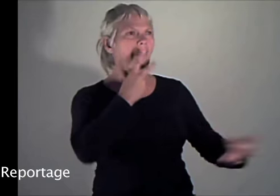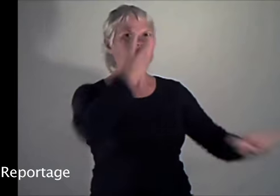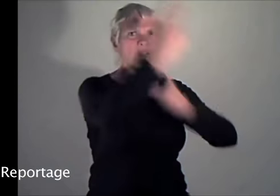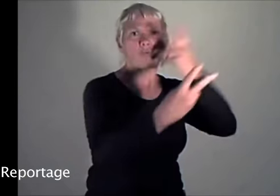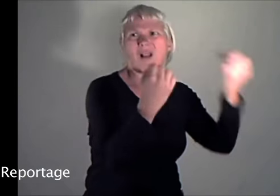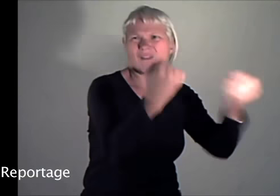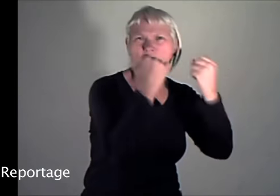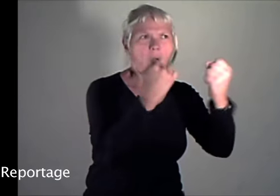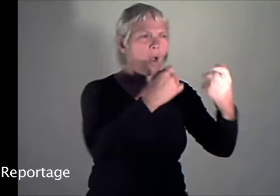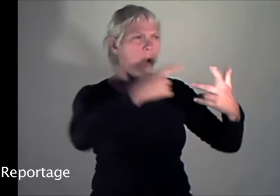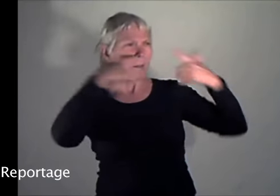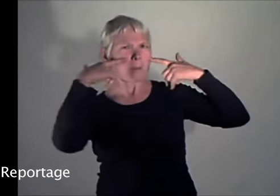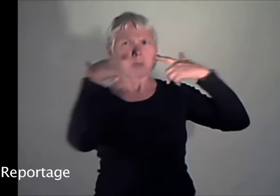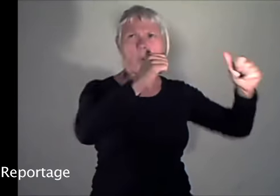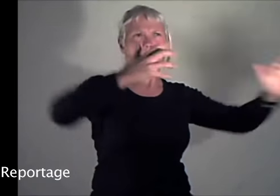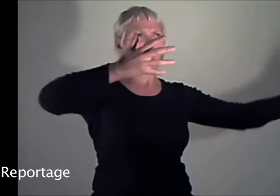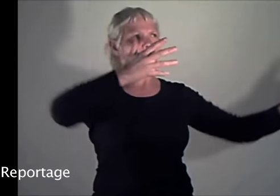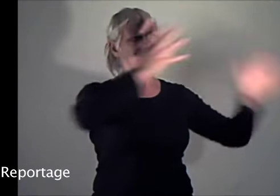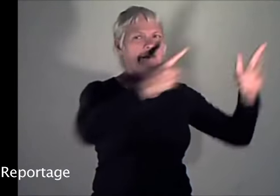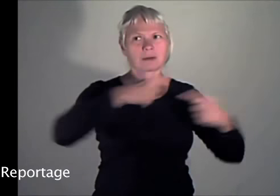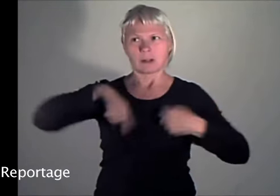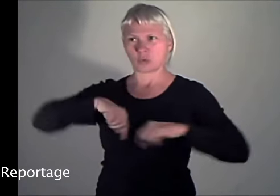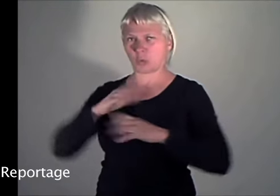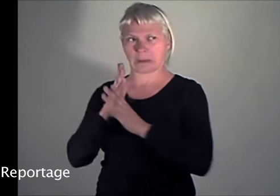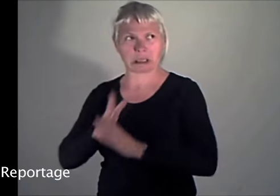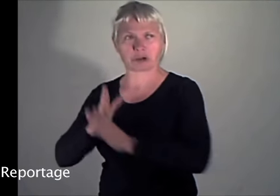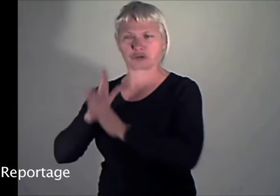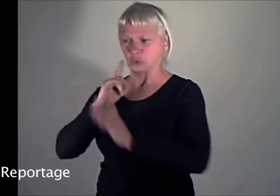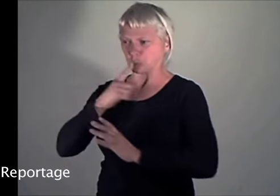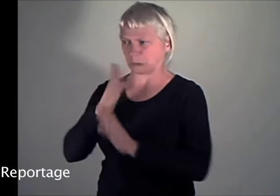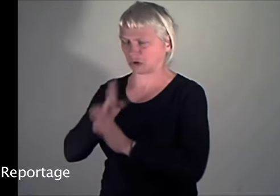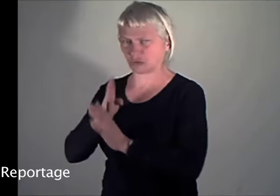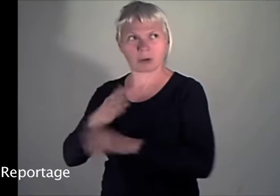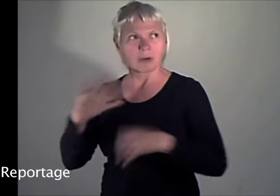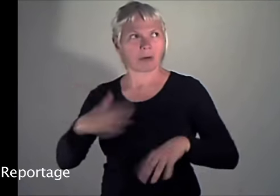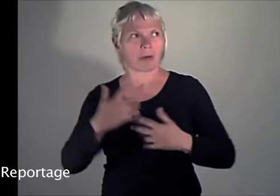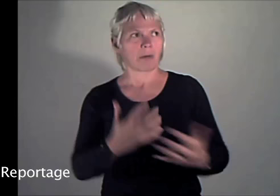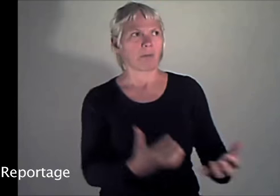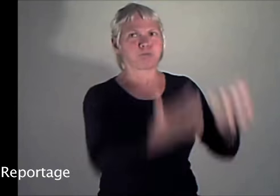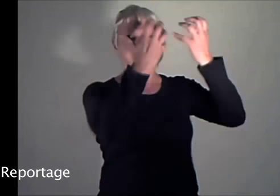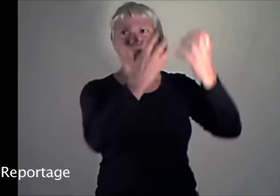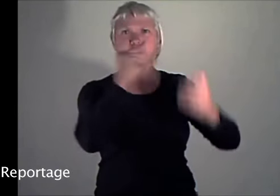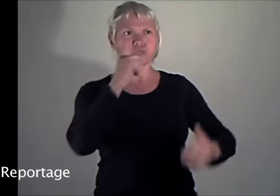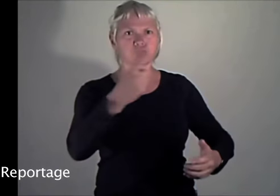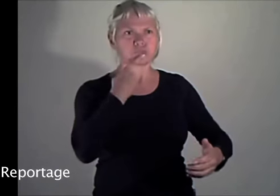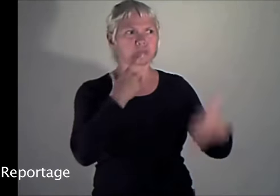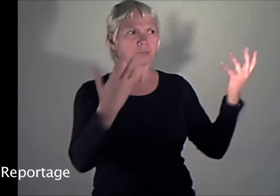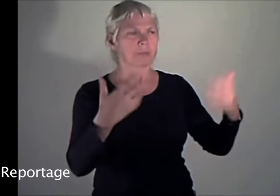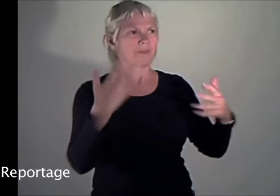ça se voit. Et au final, petit à petit, on participe à des associations, à des rencontres, il y a des